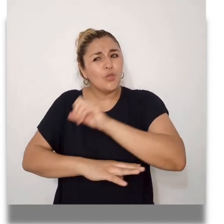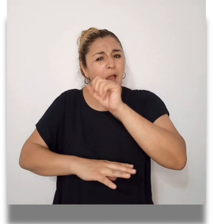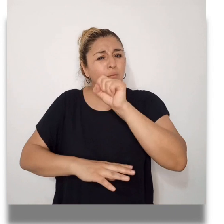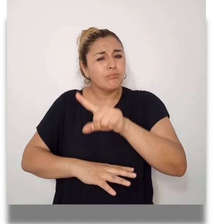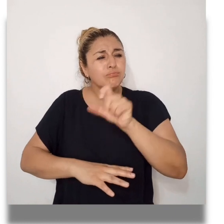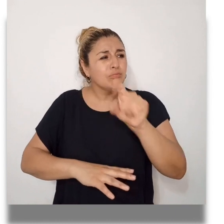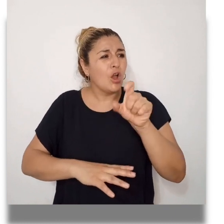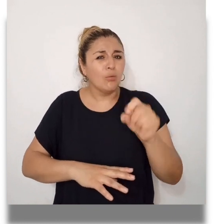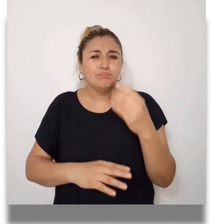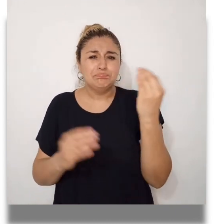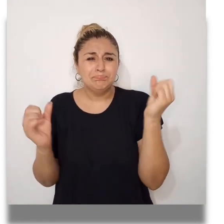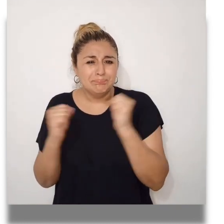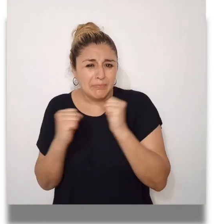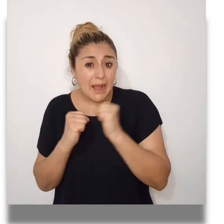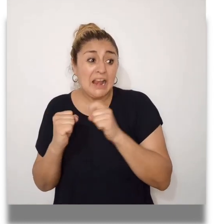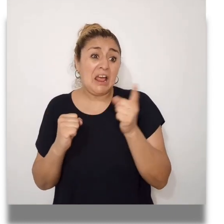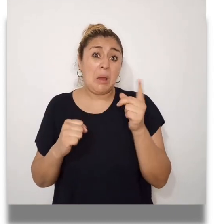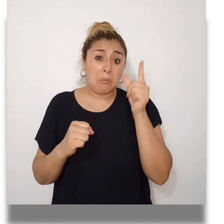Ils sont dépourvus de sens.